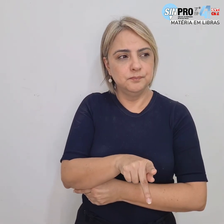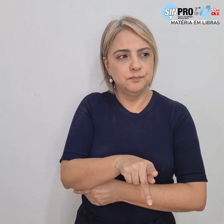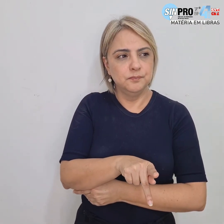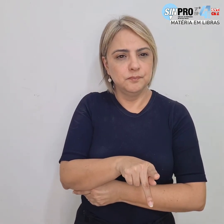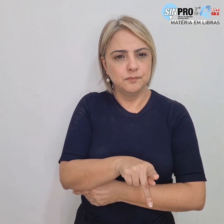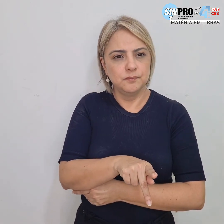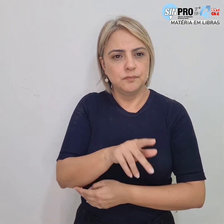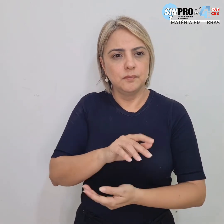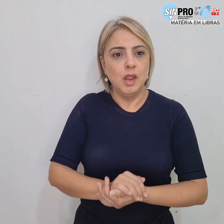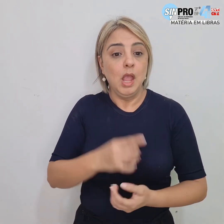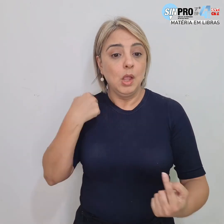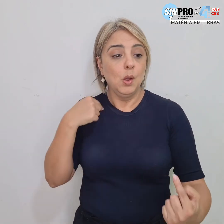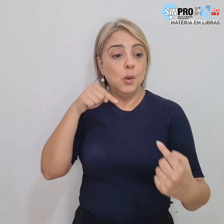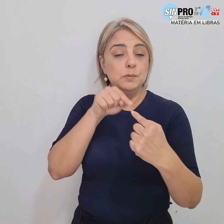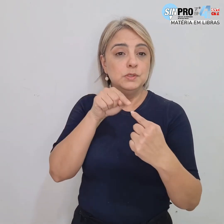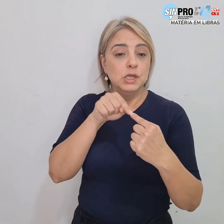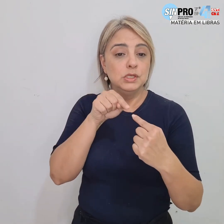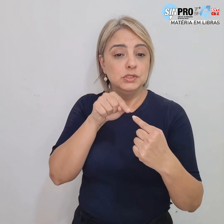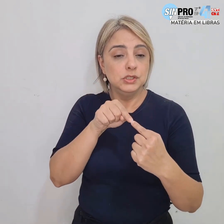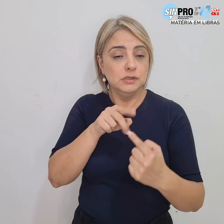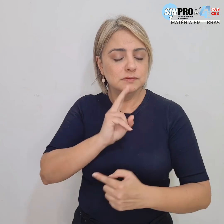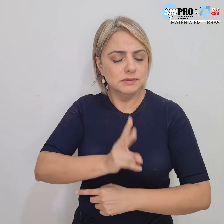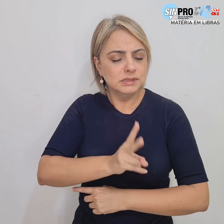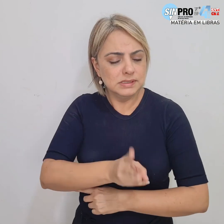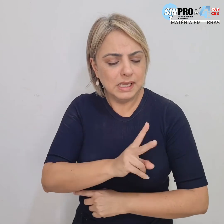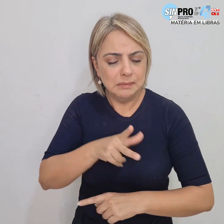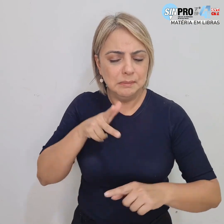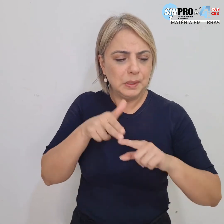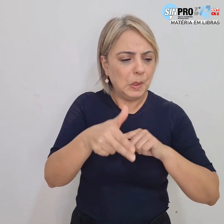porque o objetivo das corporações sempre será cortar custos.